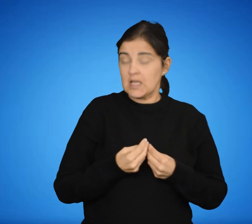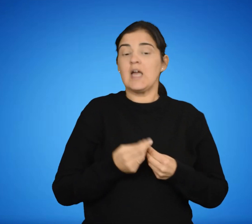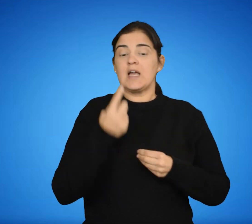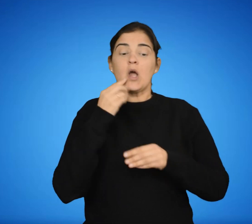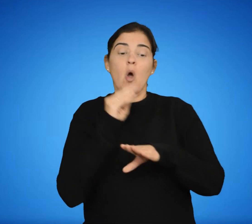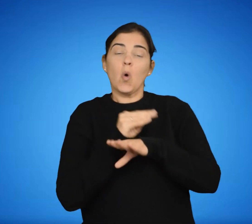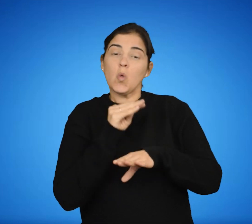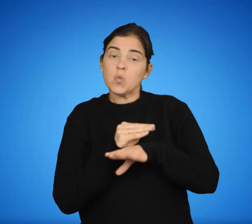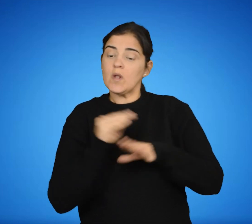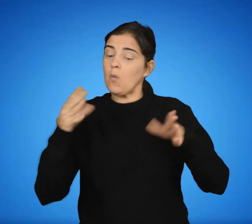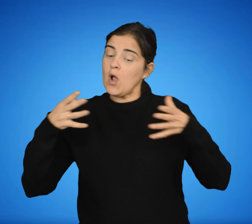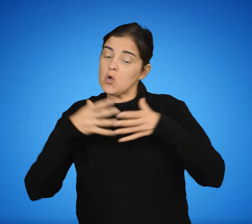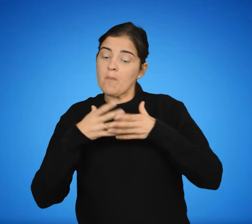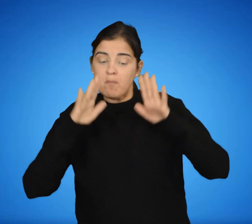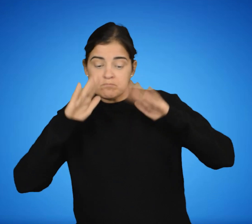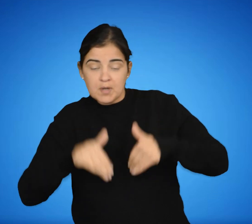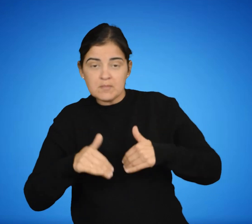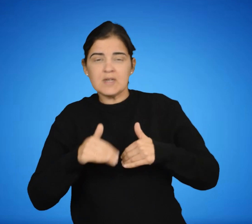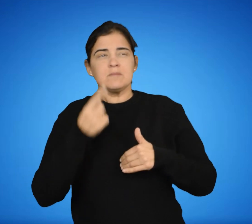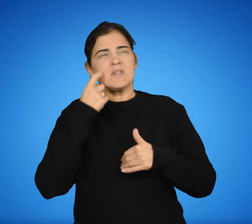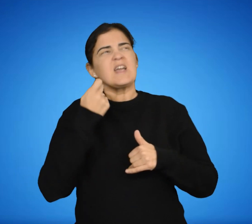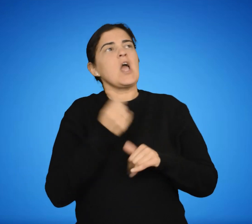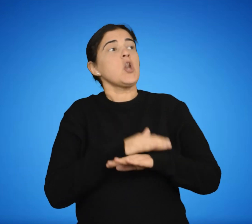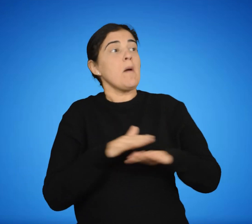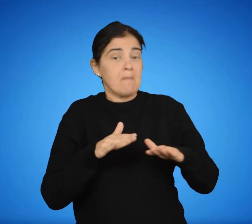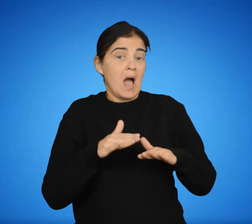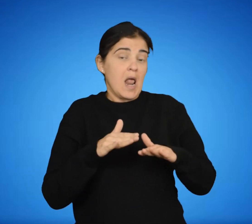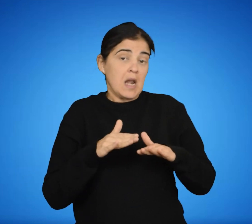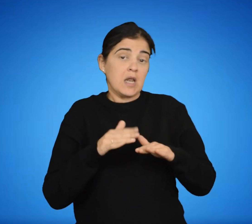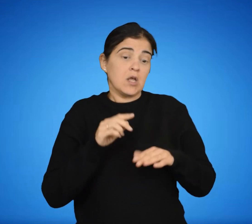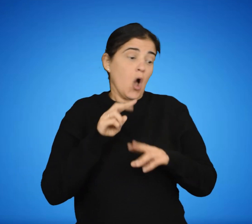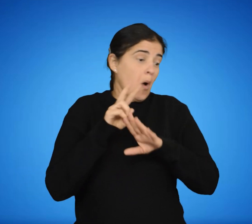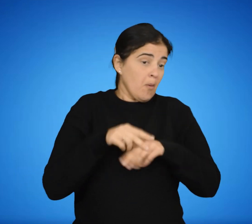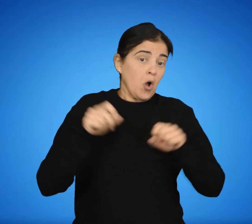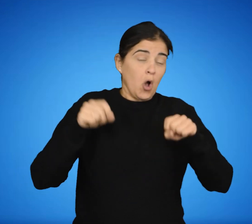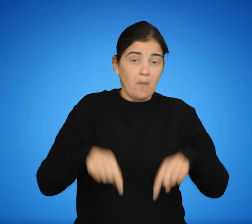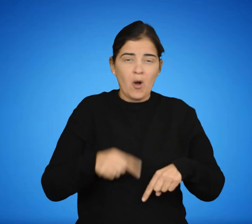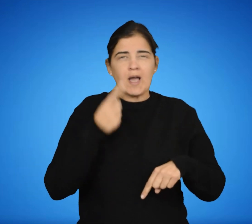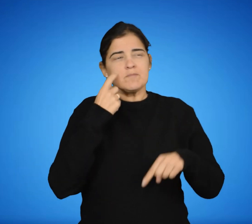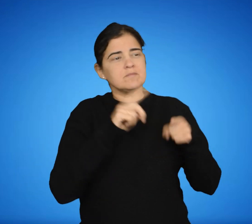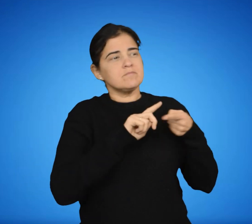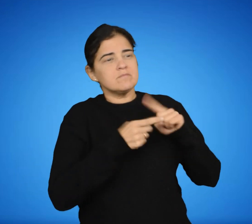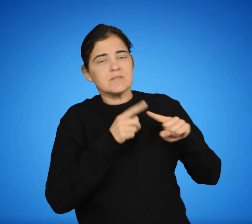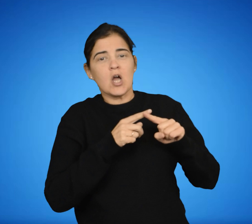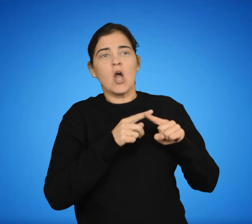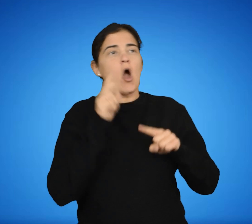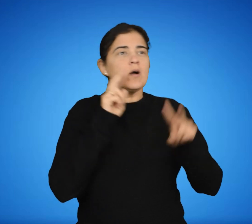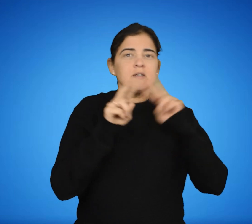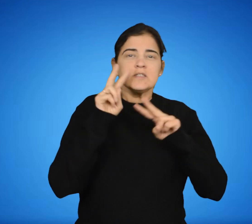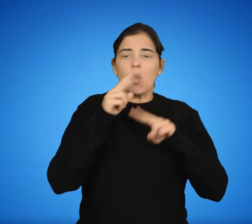que la cultura, el grupo de pertenencia considera normal esperable, se lo relaciona con un sentido como la vista o olfato en cómo